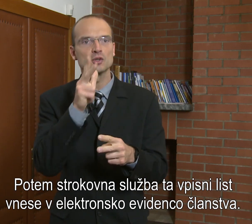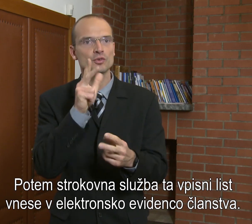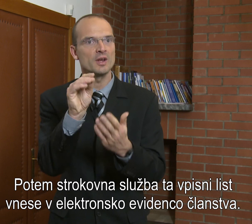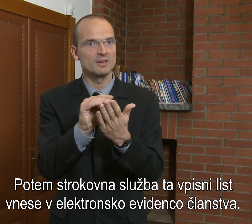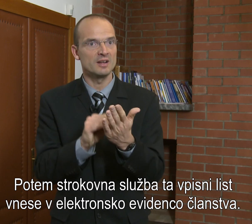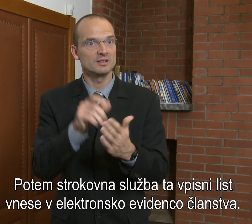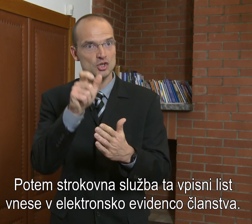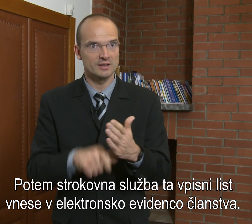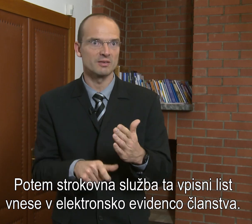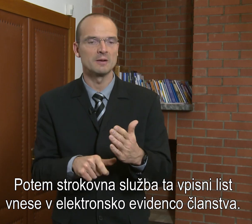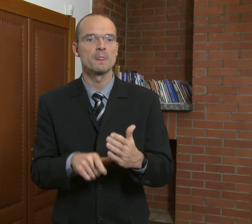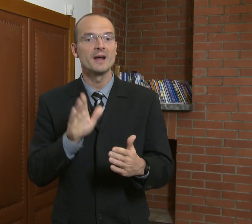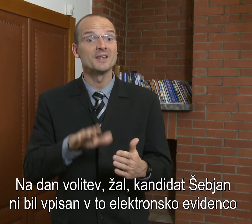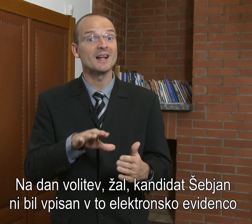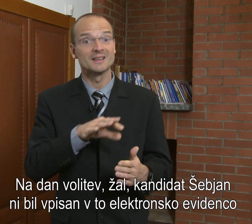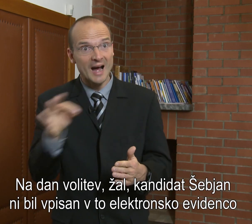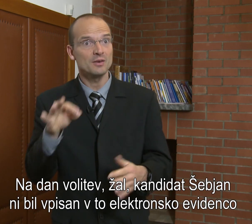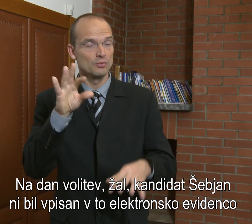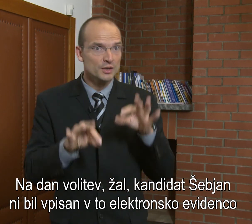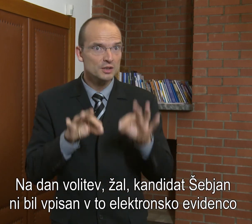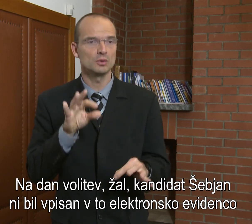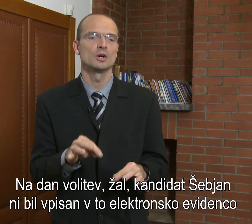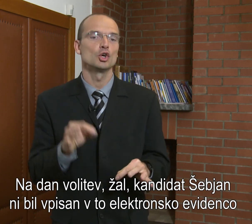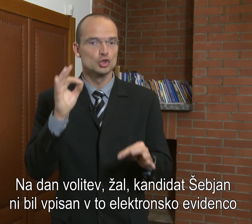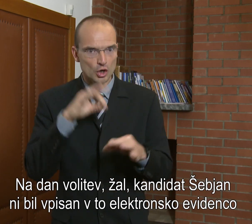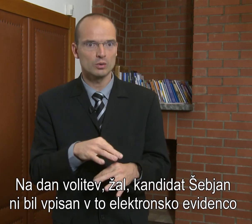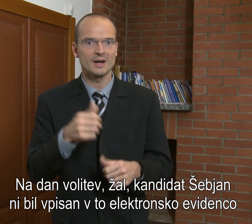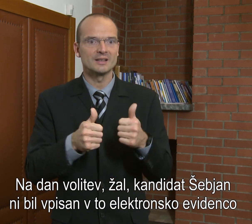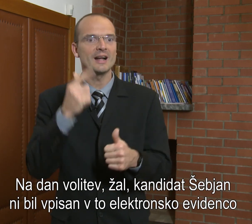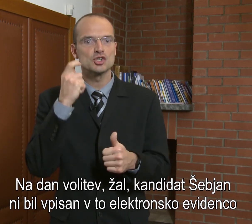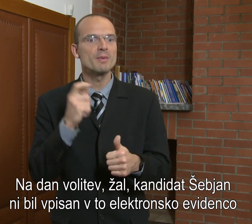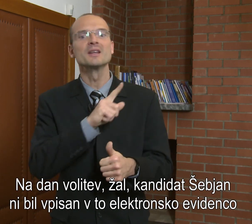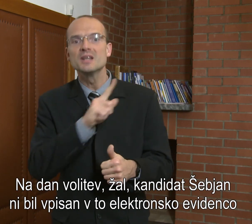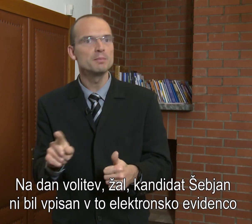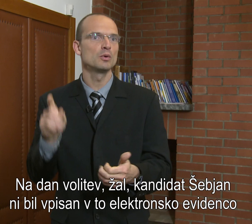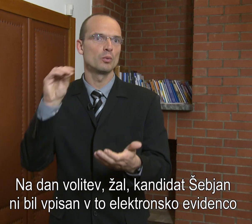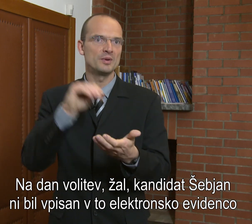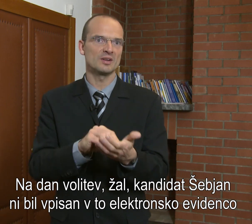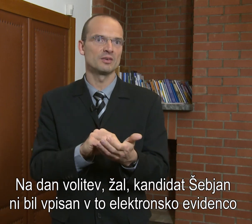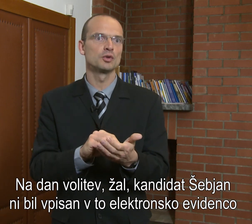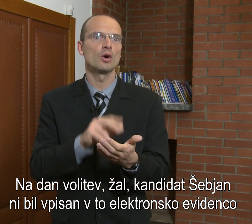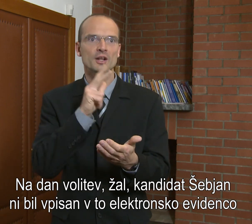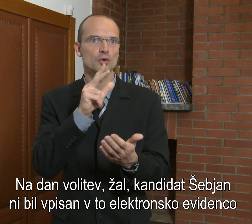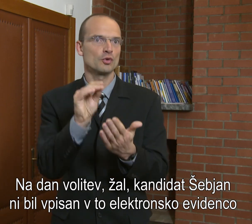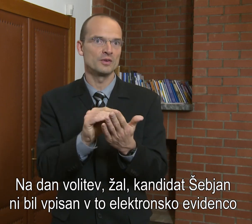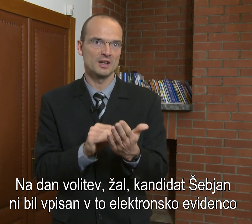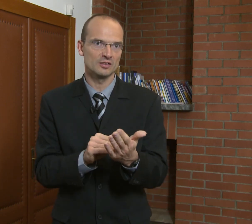elektronski evidenci članstva. Na dan volitev žal kandidat Šebjan ni bil vpisan v to elektronsko evidenco